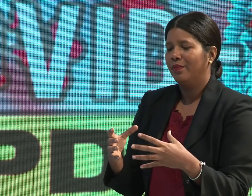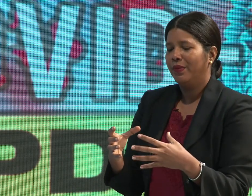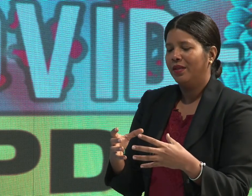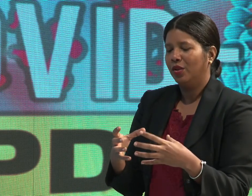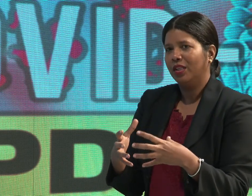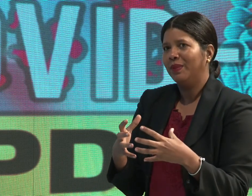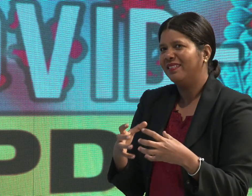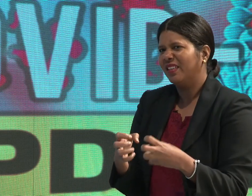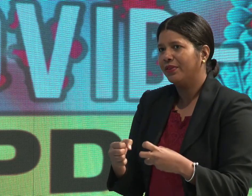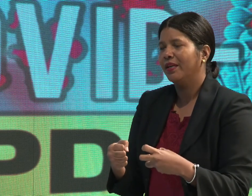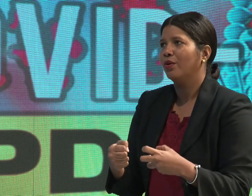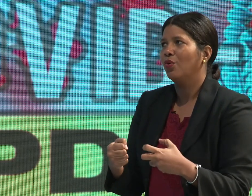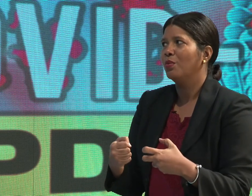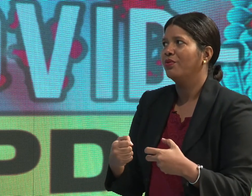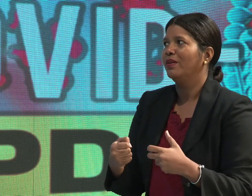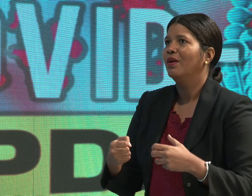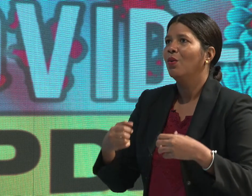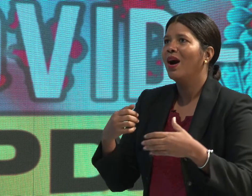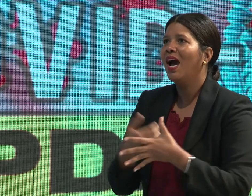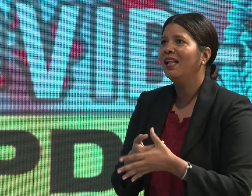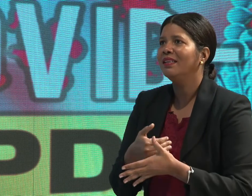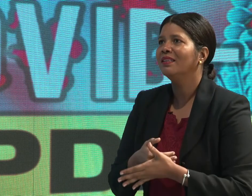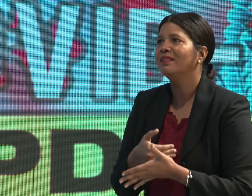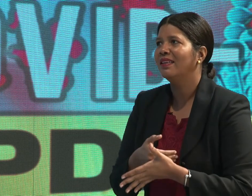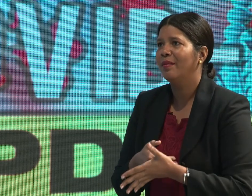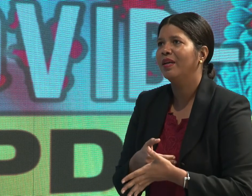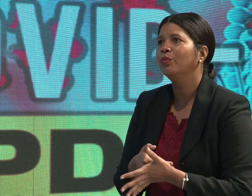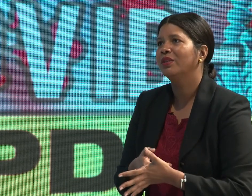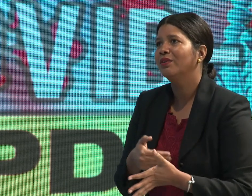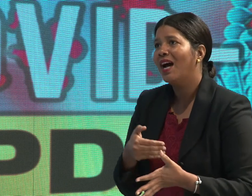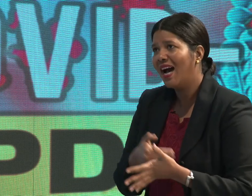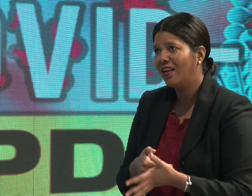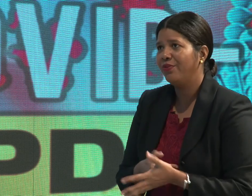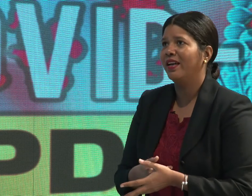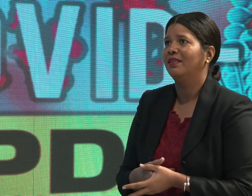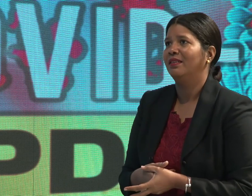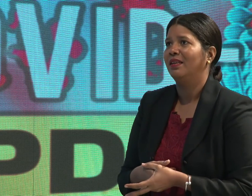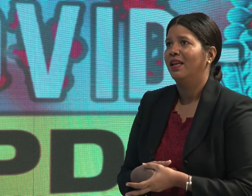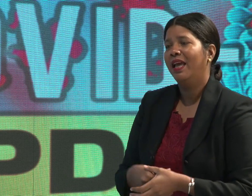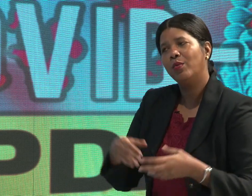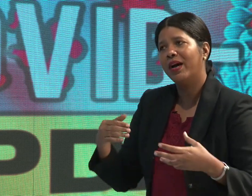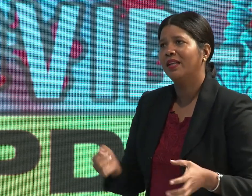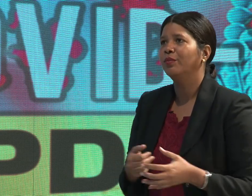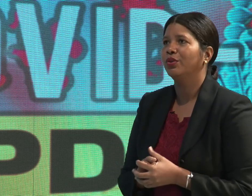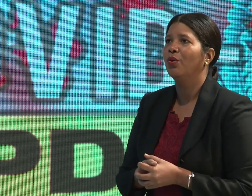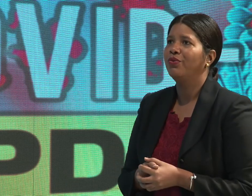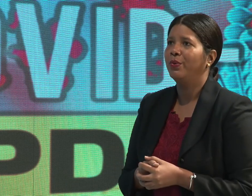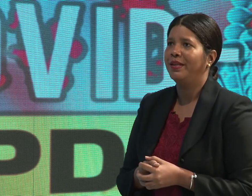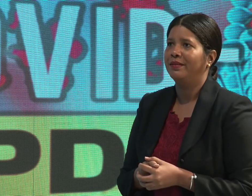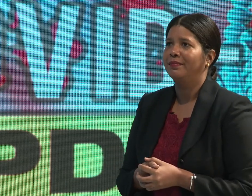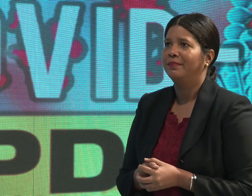hebben tot het besef zijn gekomen van we gaan dit gezamenlijk moeten aanvechten. Ja. En we gaan het moeten overwinnen. Ja.